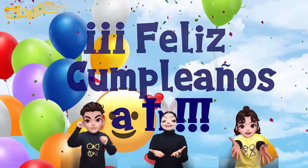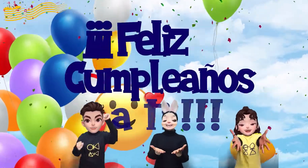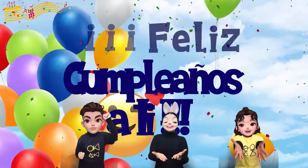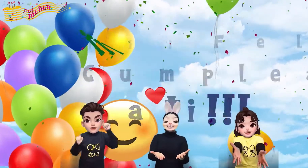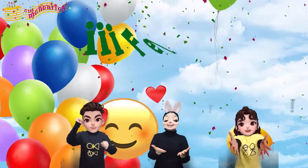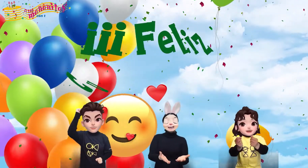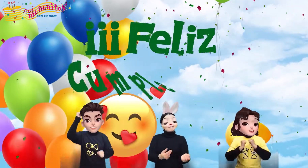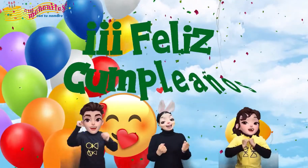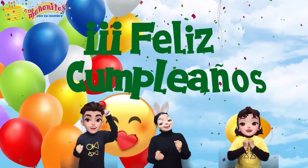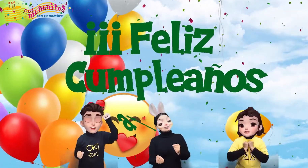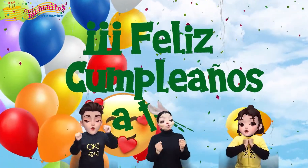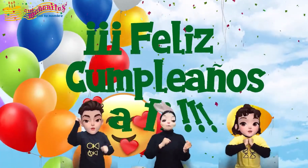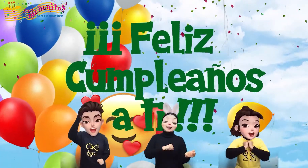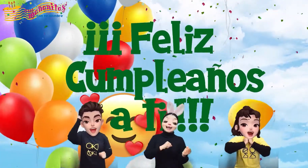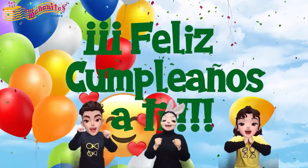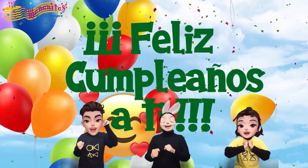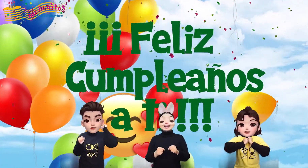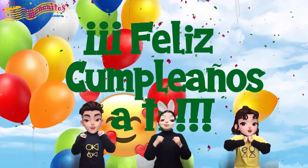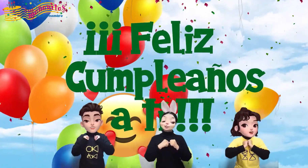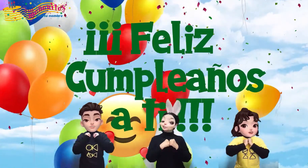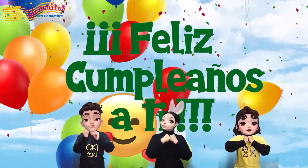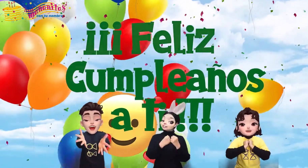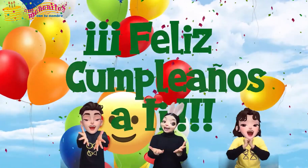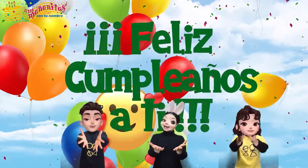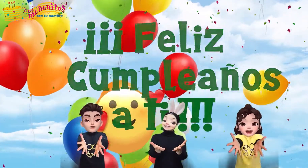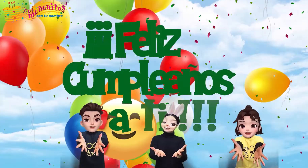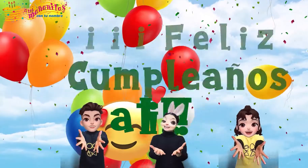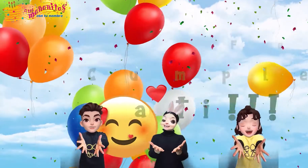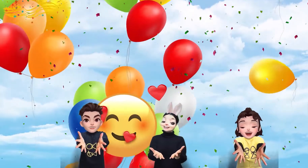la misma del grano